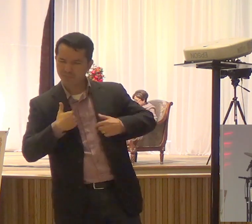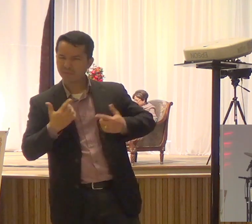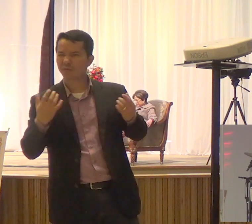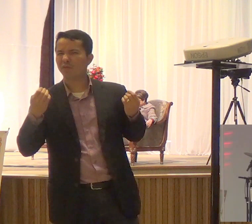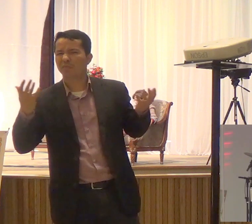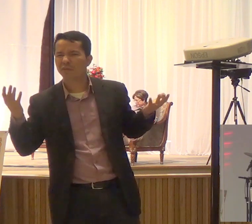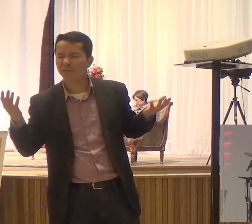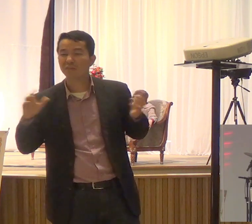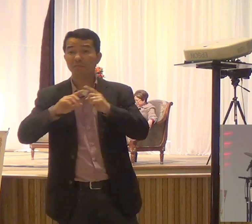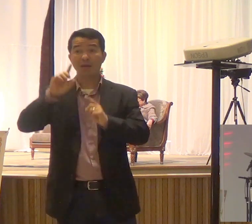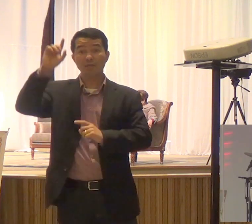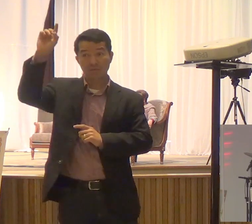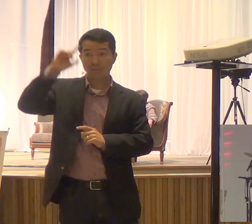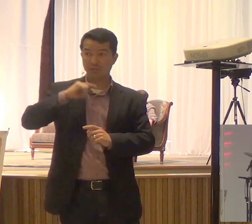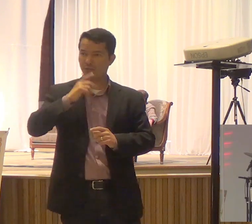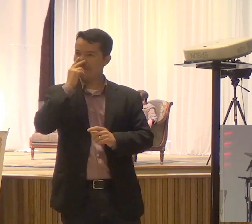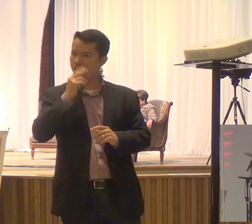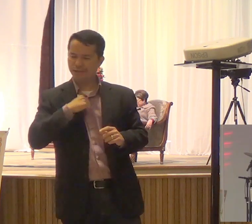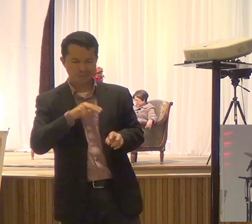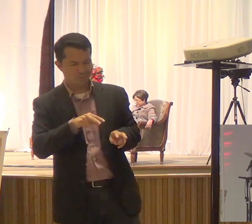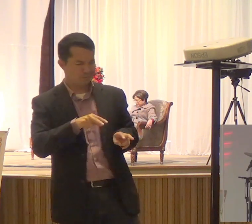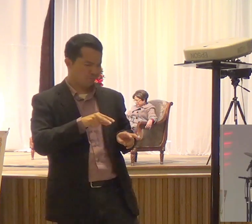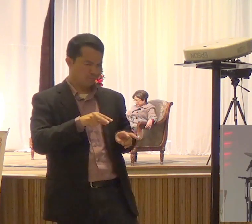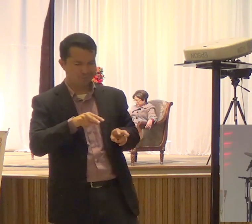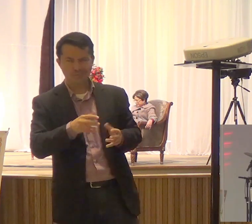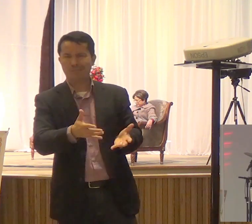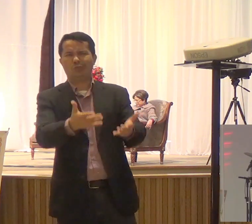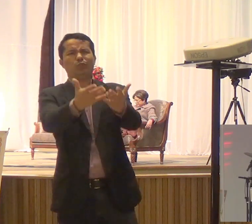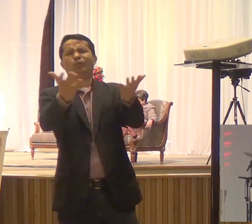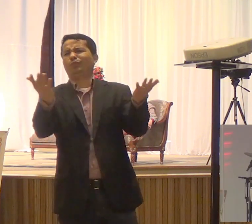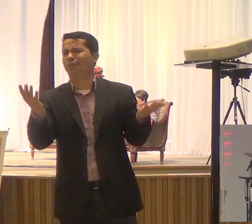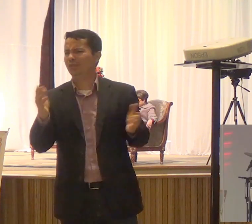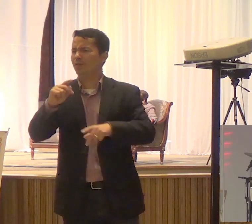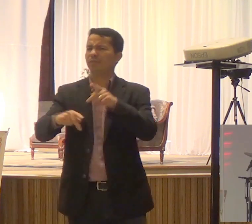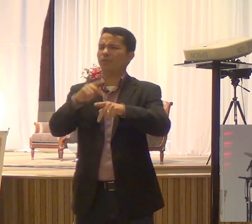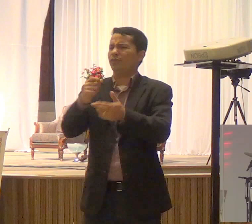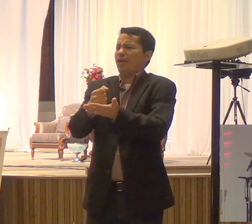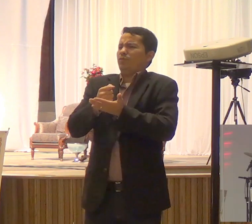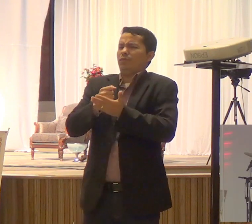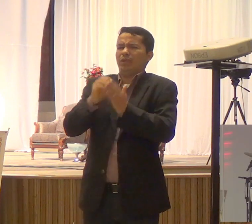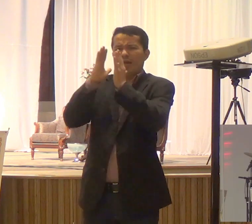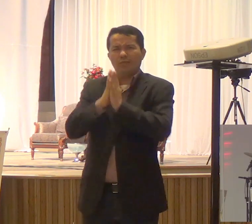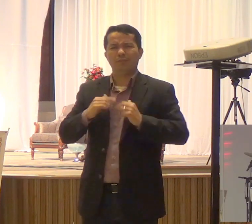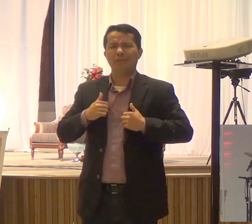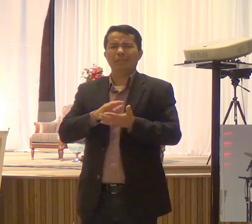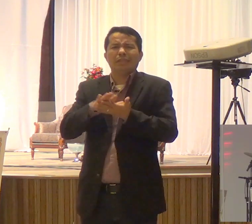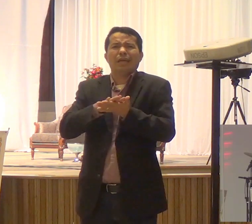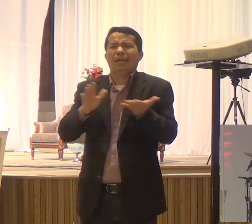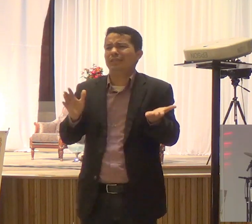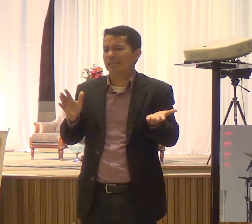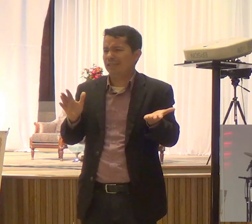contexto de rebeldia. E parece que Deus está olhando e dizendo assim, olha, eu não pedi em